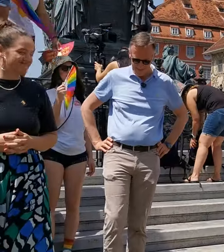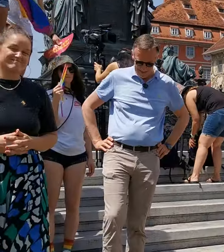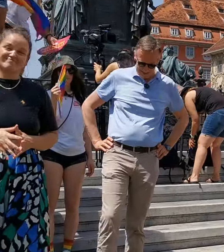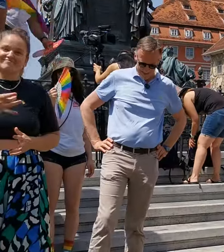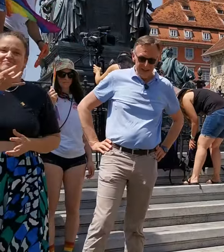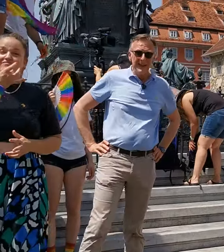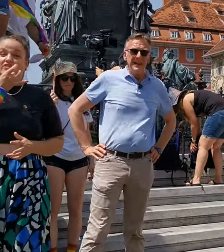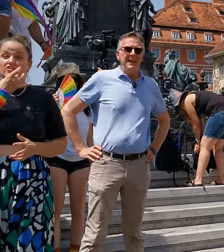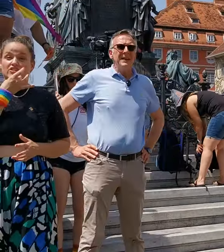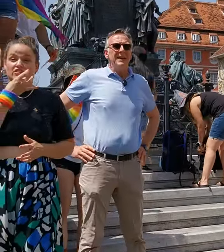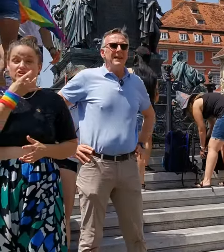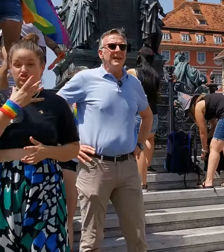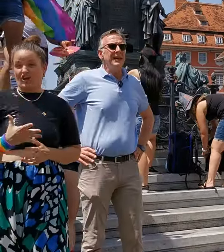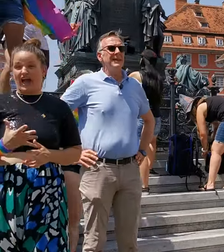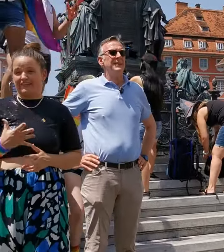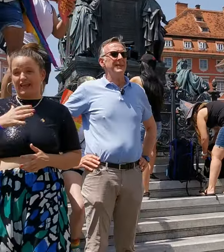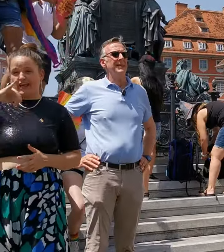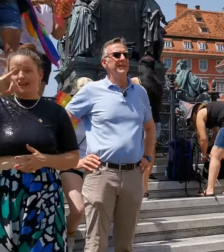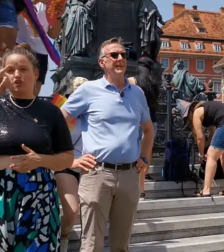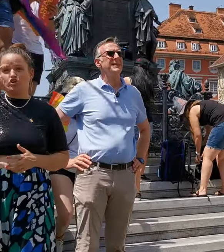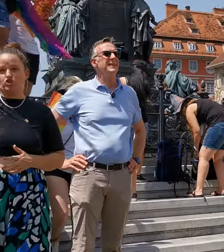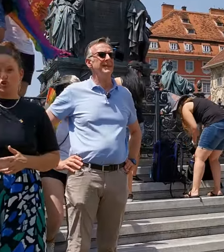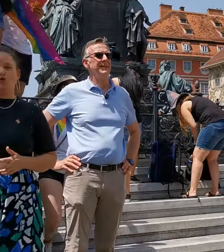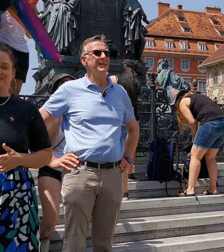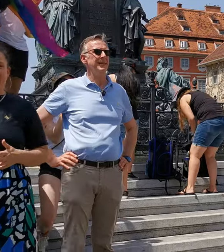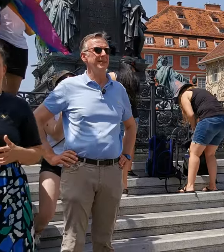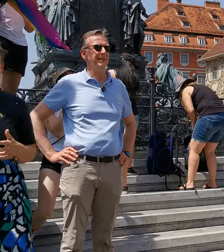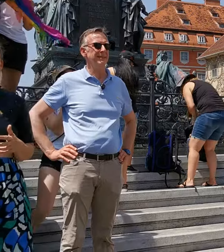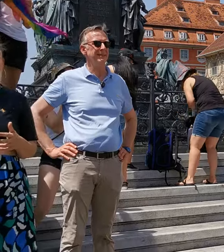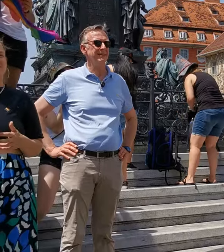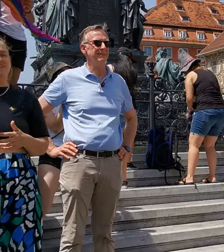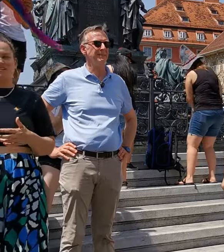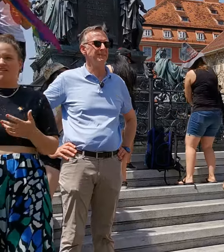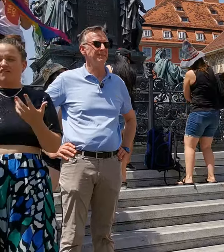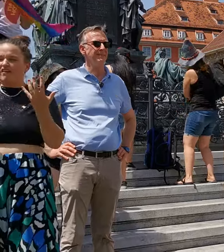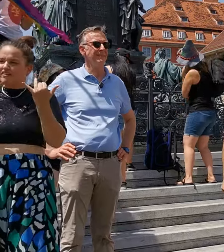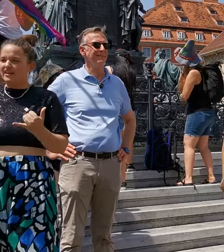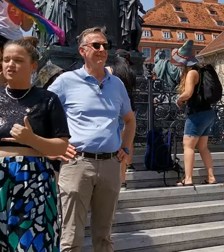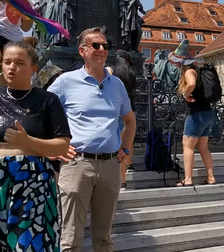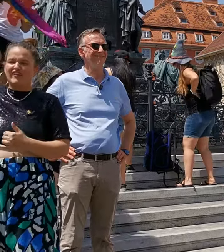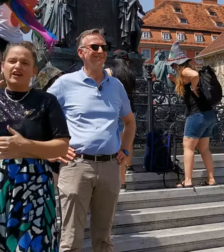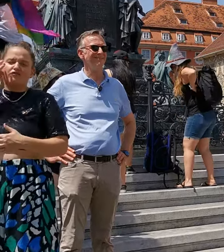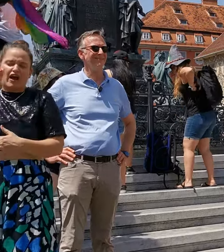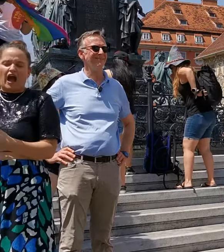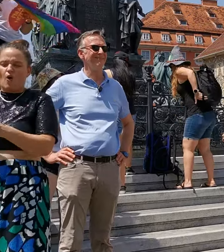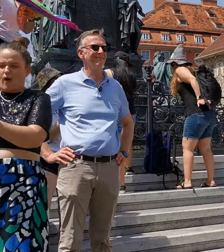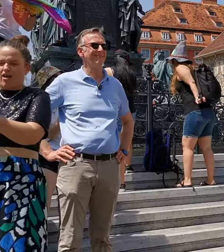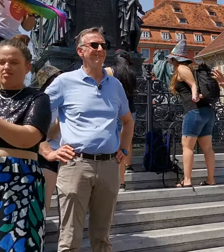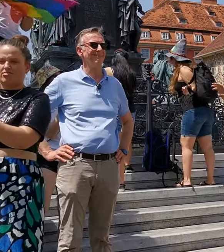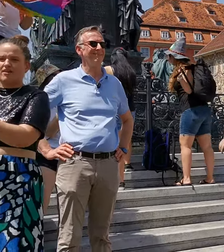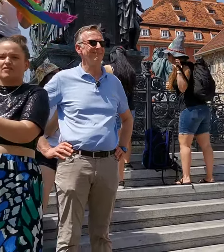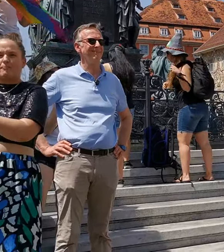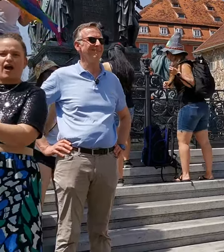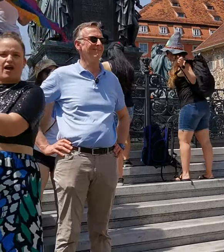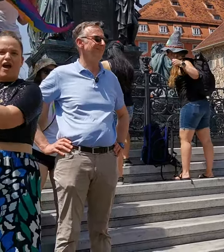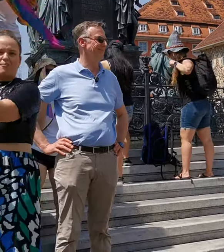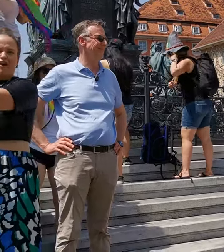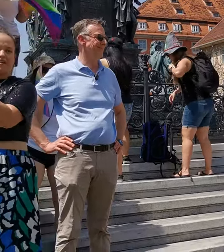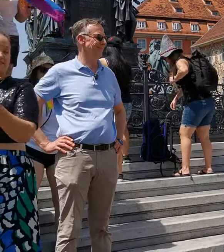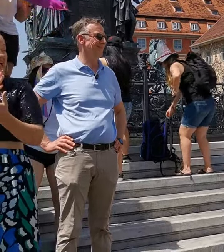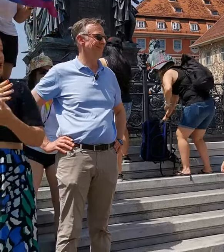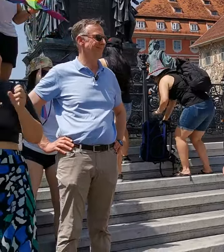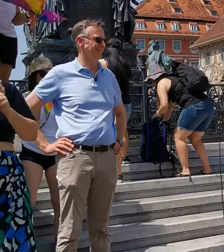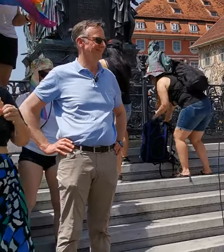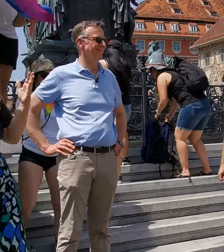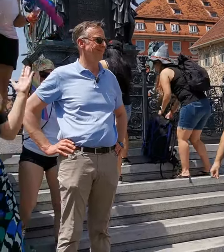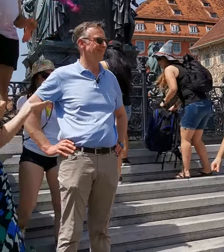Schade, dass in der Justiz noch immer zu wenige Frauen an Führungspositionen sind. Aber trotzdem bin ich sehr stolz, dass wir dich, Michi, als Teil der